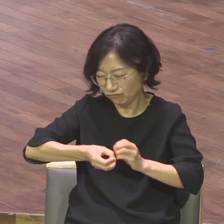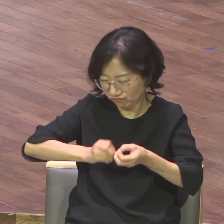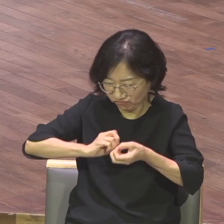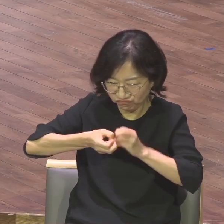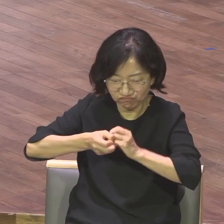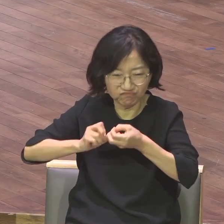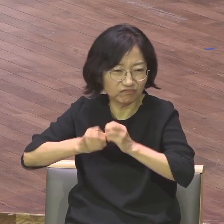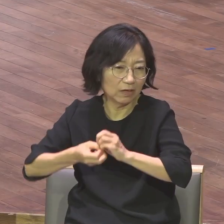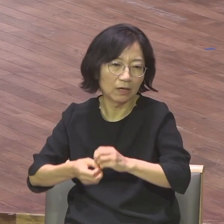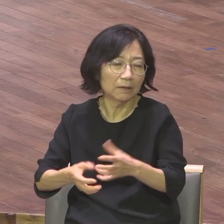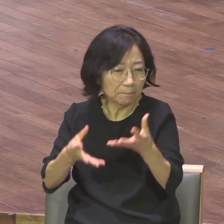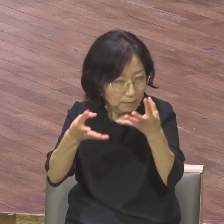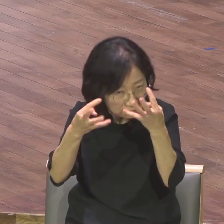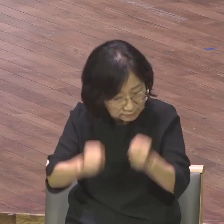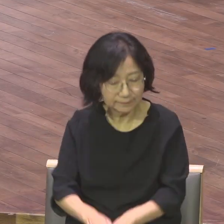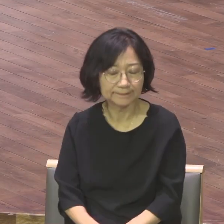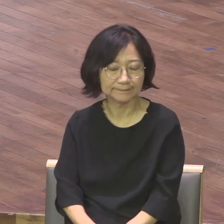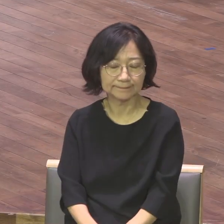많아요.